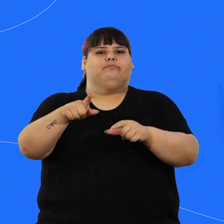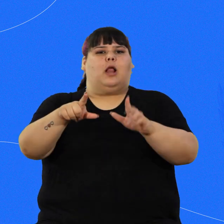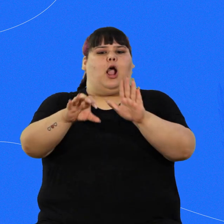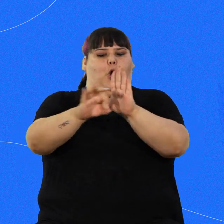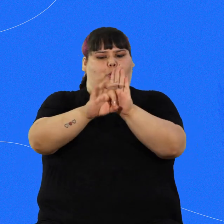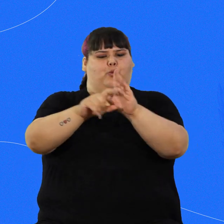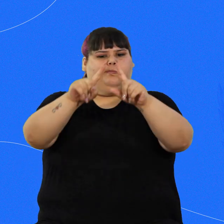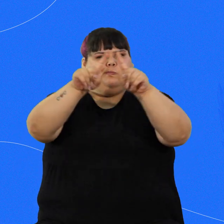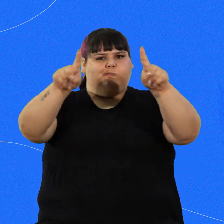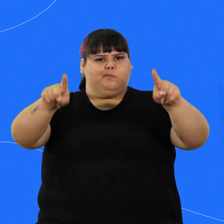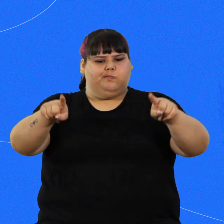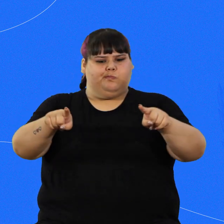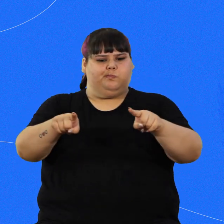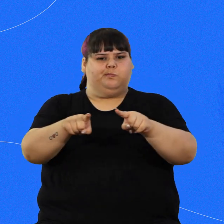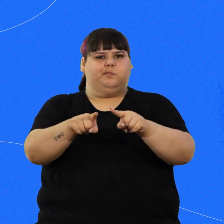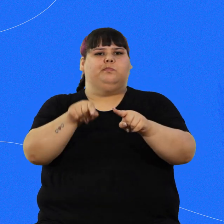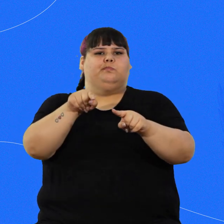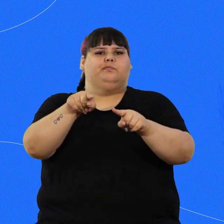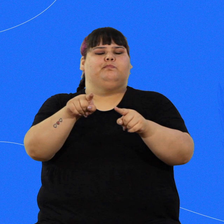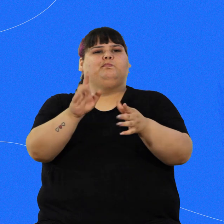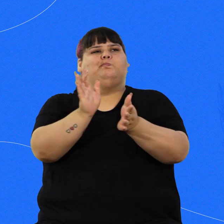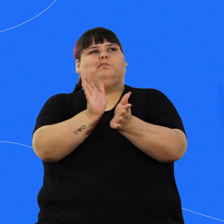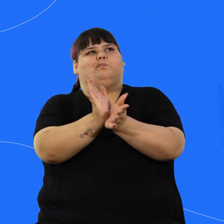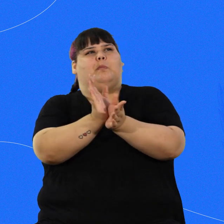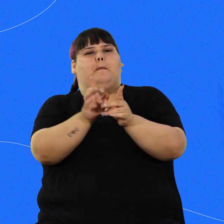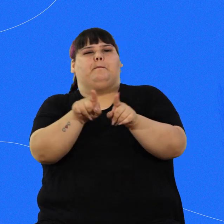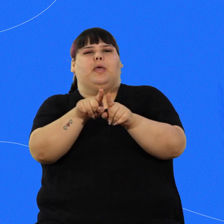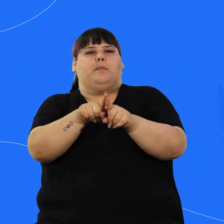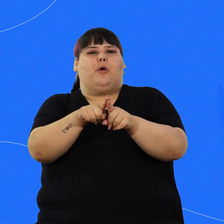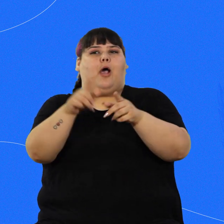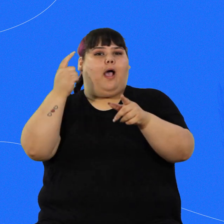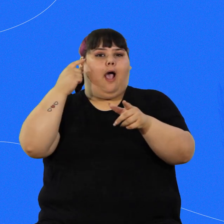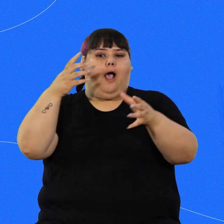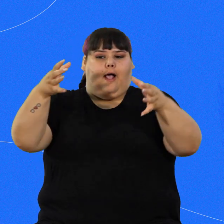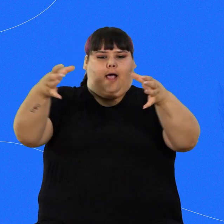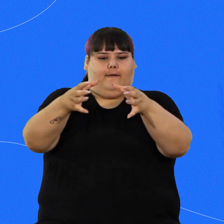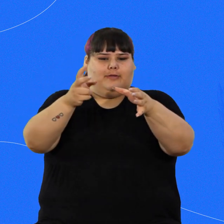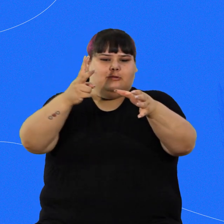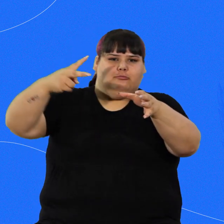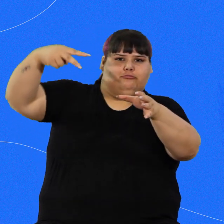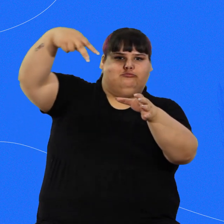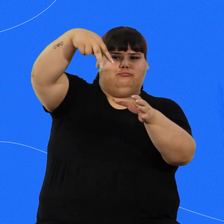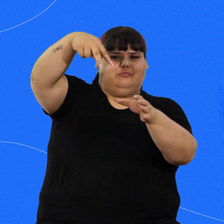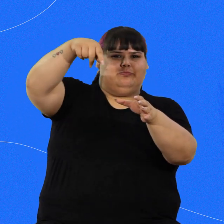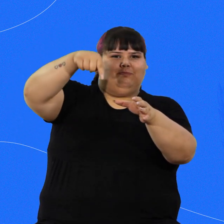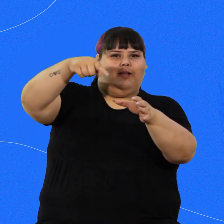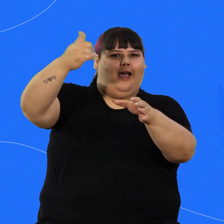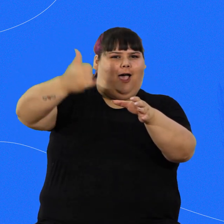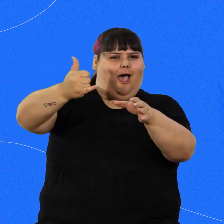del cuerpo de este escudo imita la vista del perfil superior de una cabeza humana, ya que a ella se